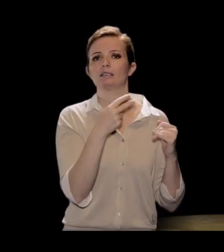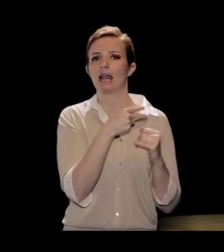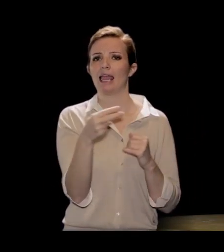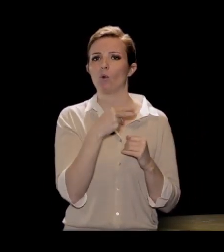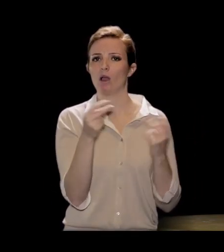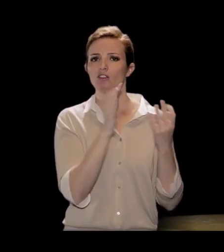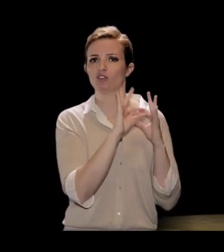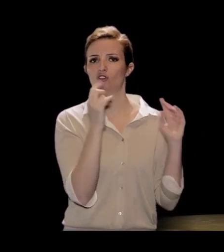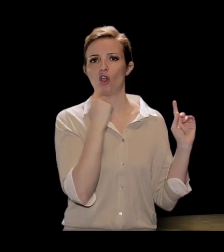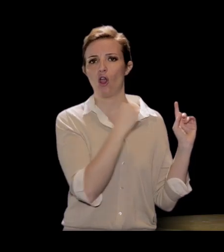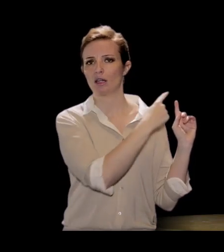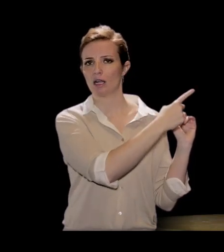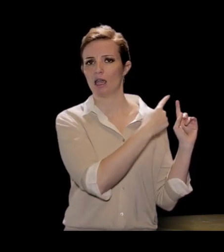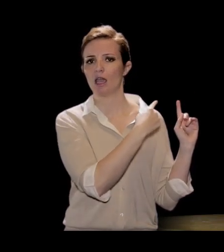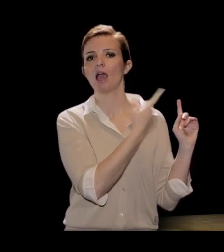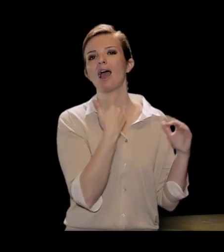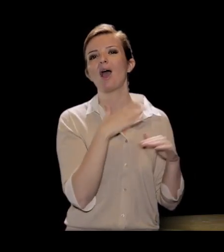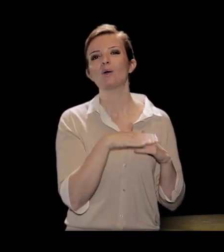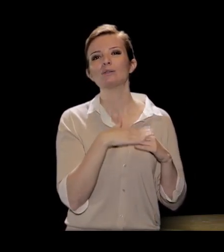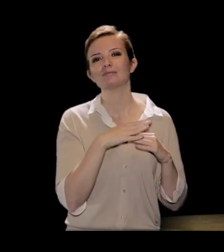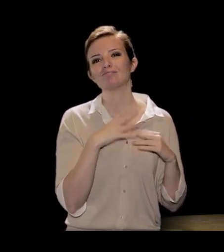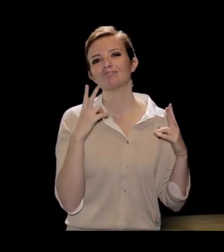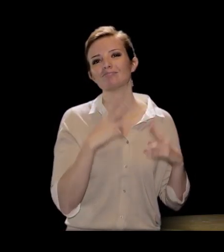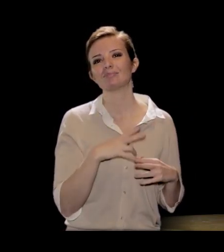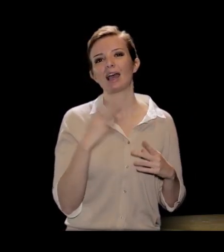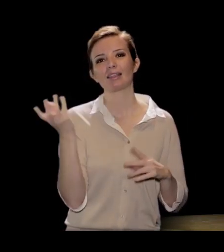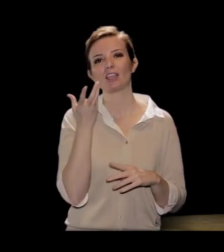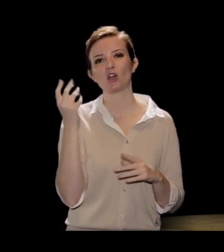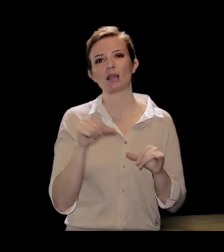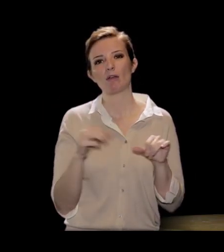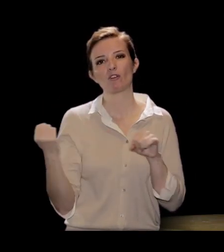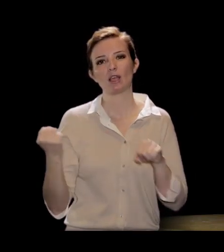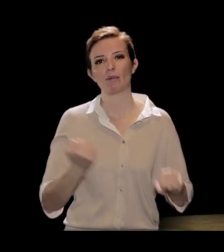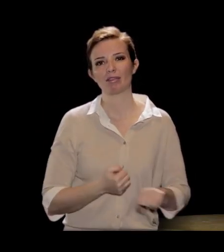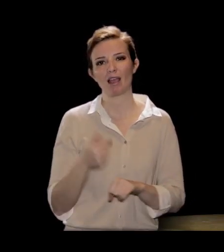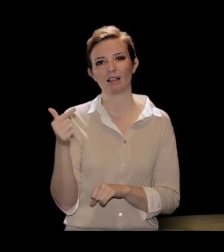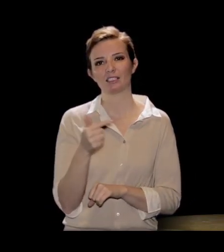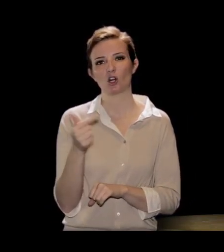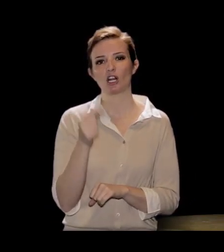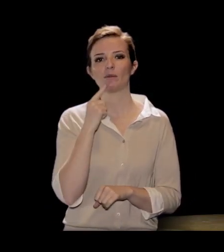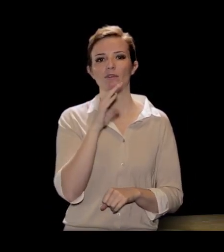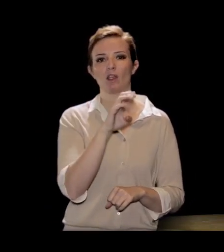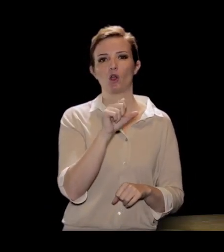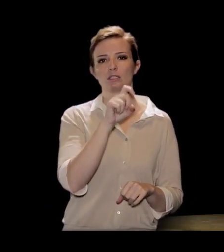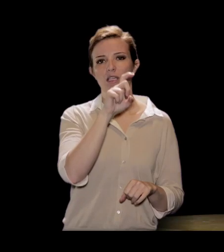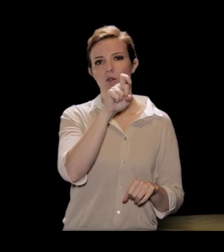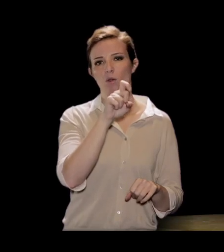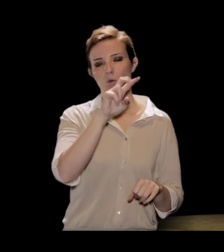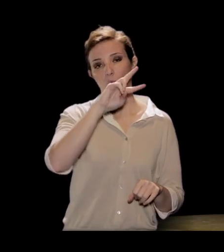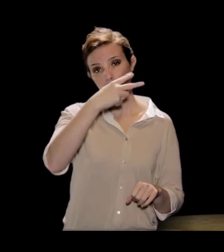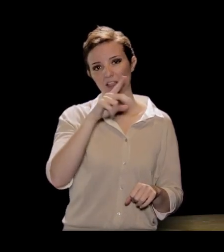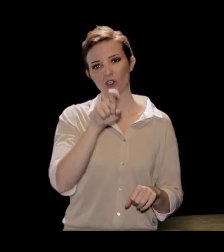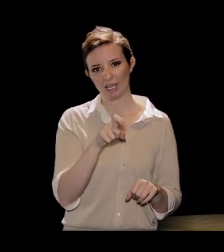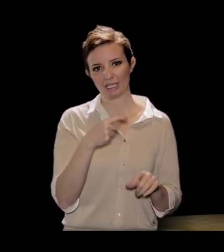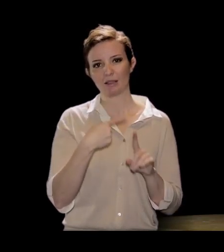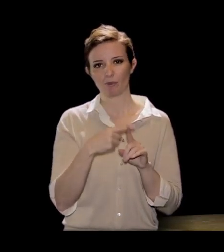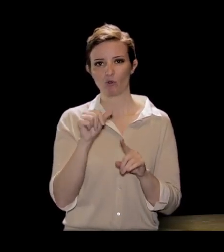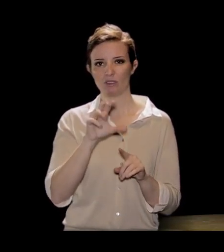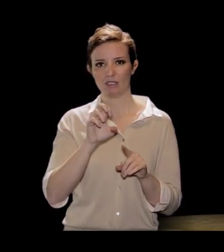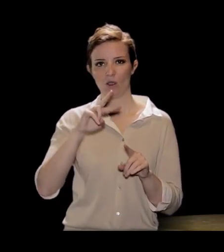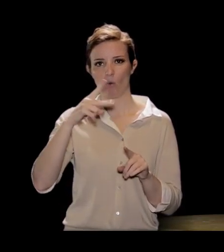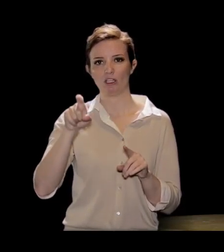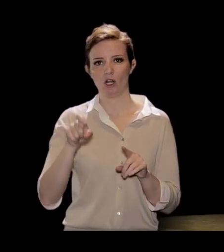utilizziamo per comodità il teorema fondamentale della trigonometria, cioè coseno quadro di x più seno quadro di x uguale